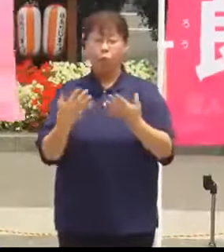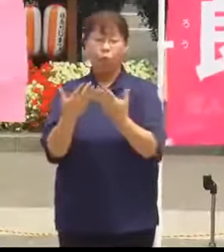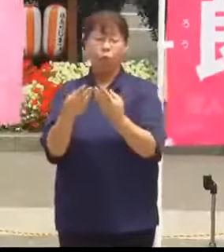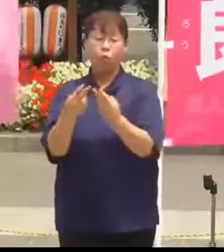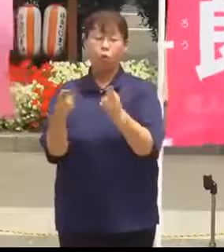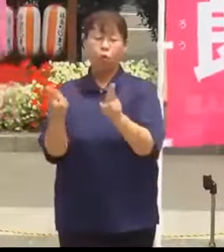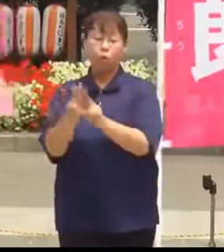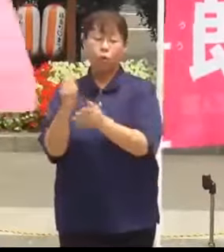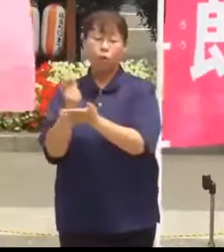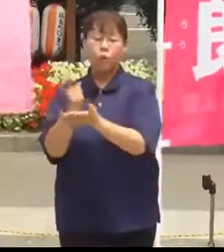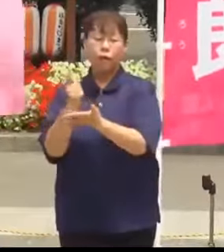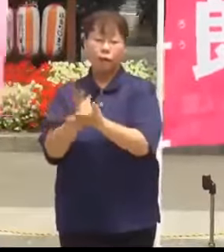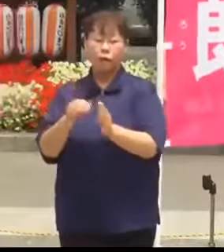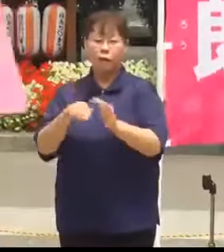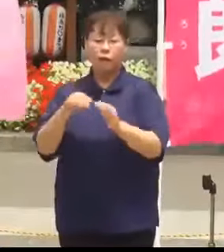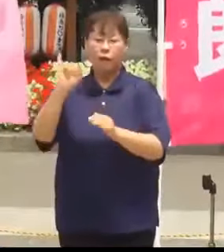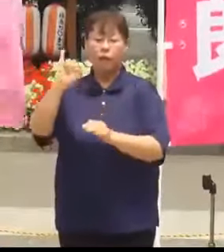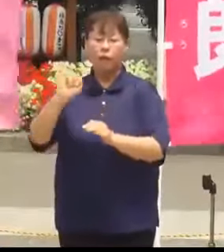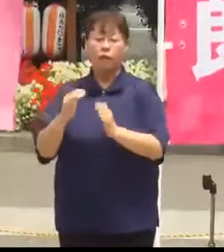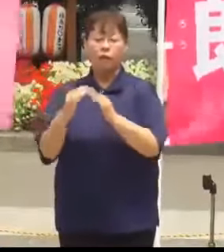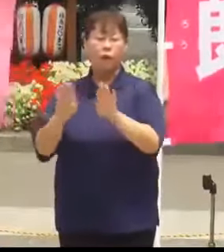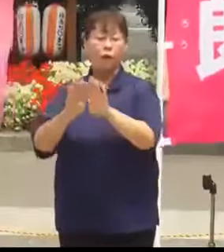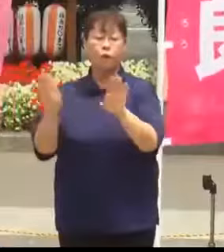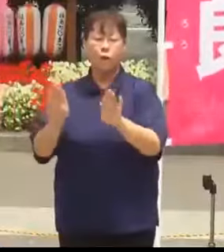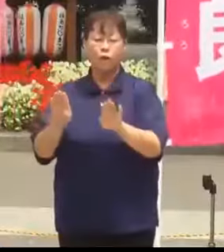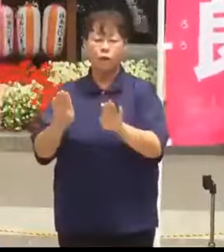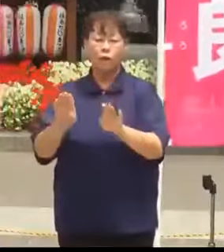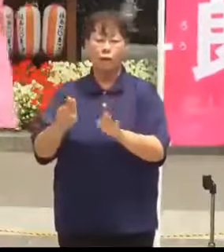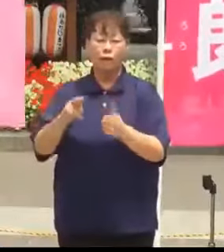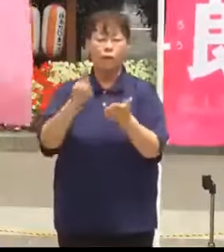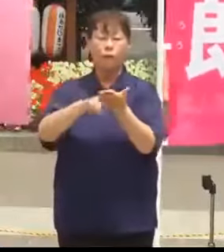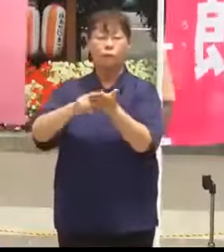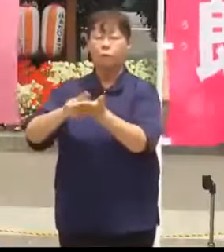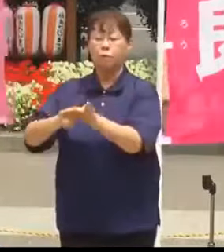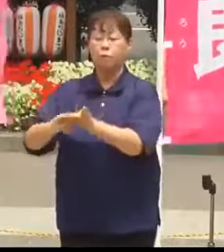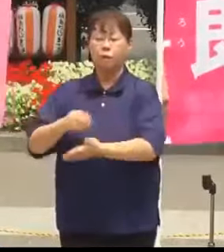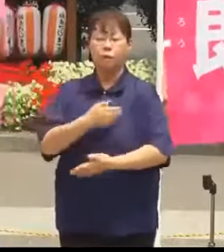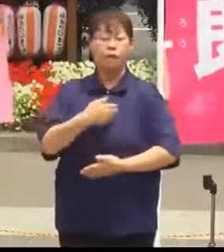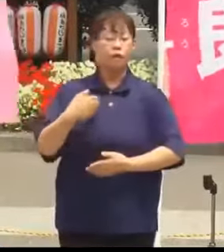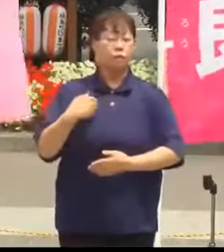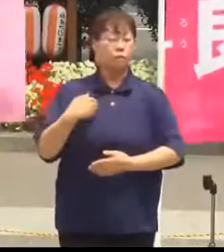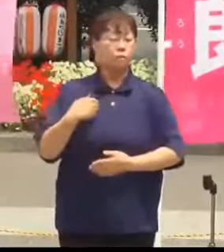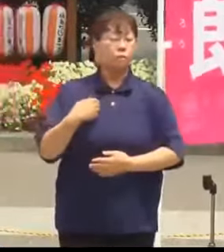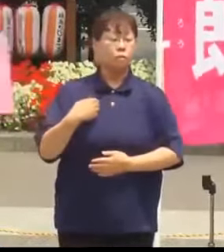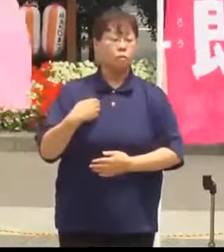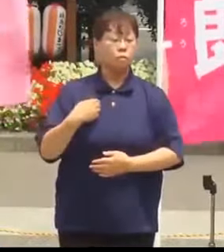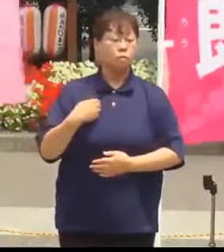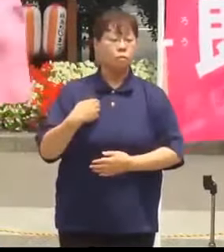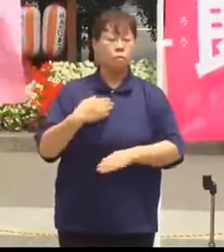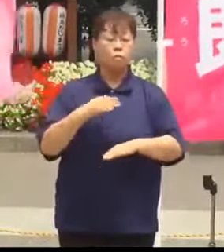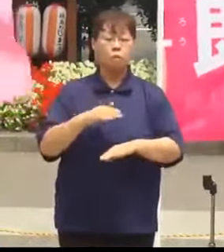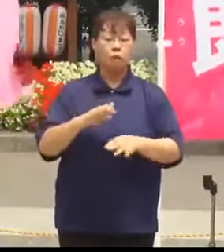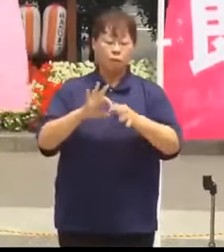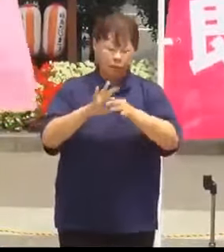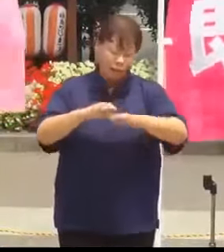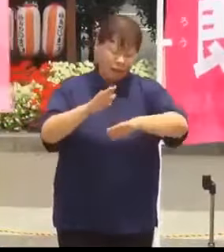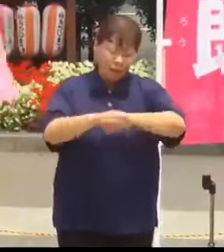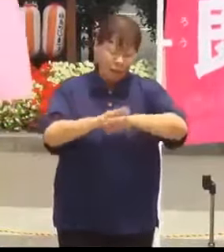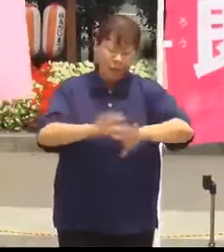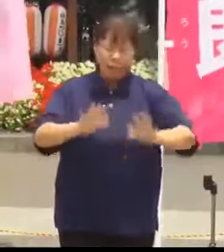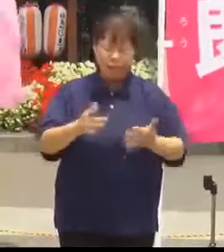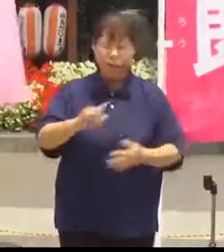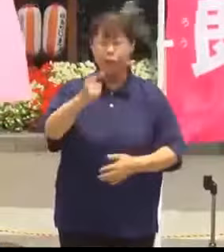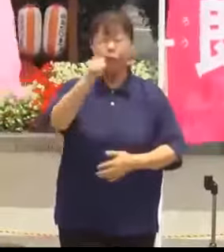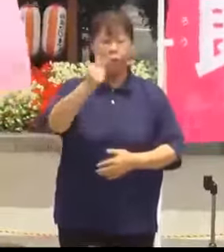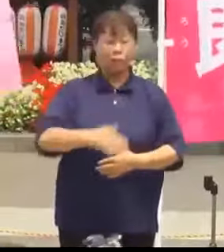開きすべての歳月までいける全部決められるんですよだから打つ手はないんじゃない最後の